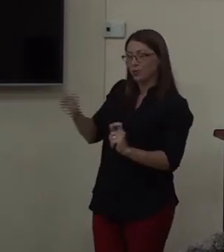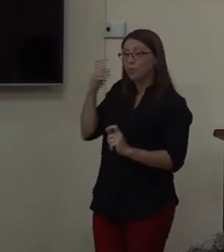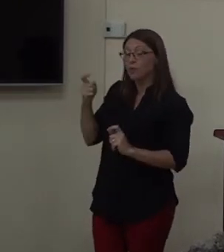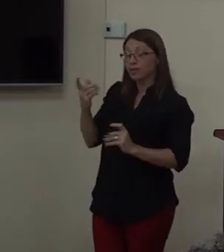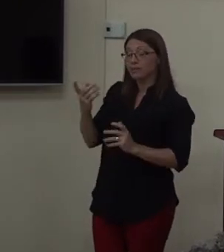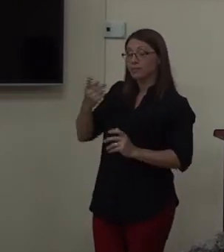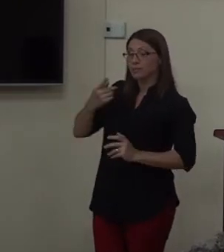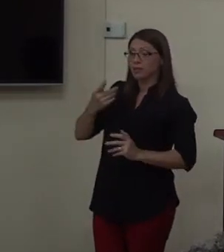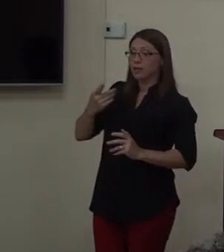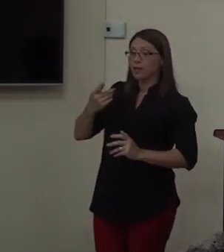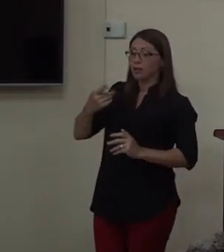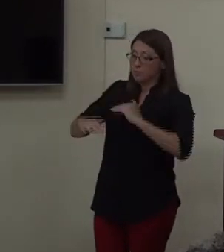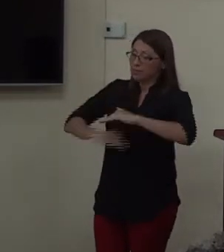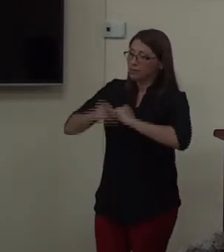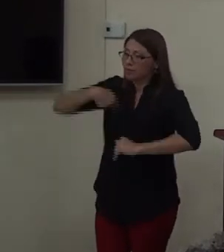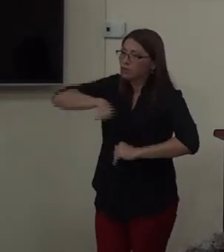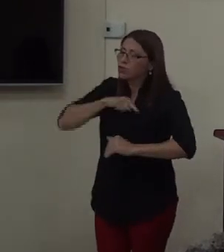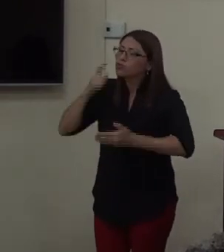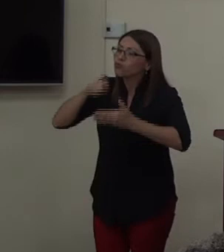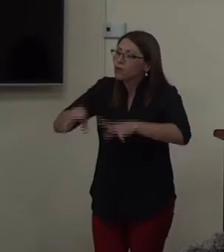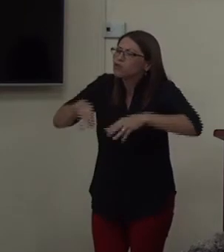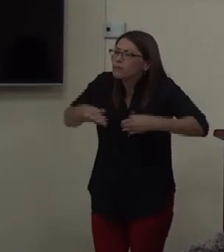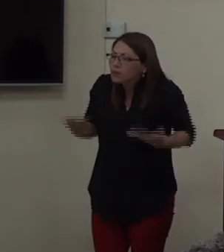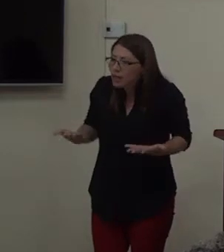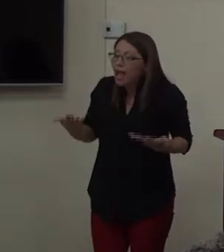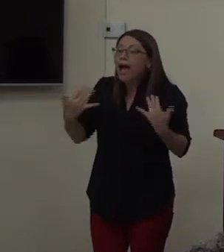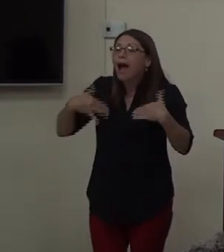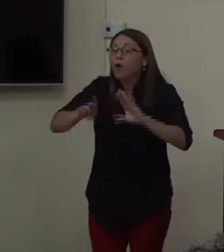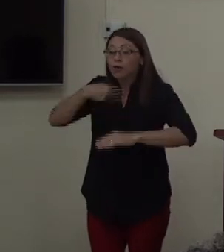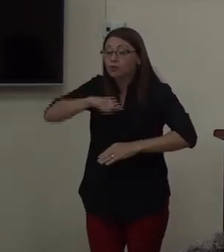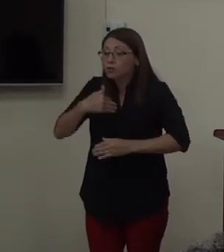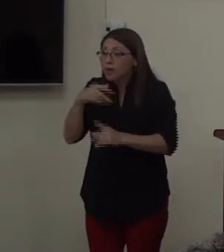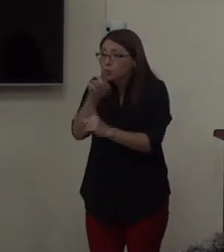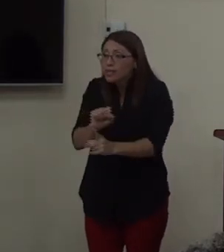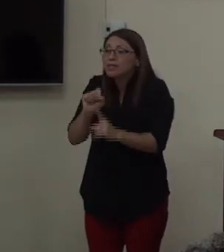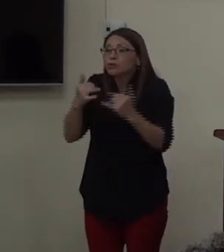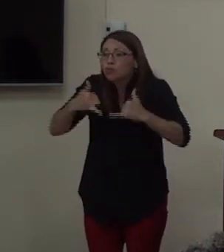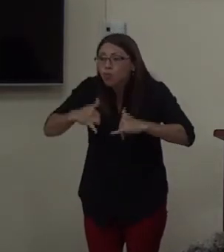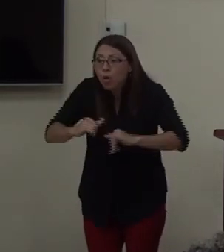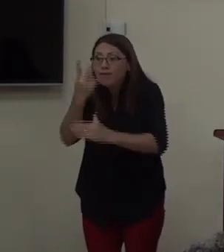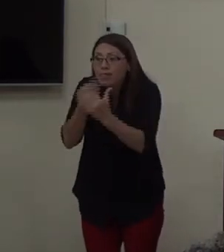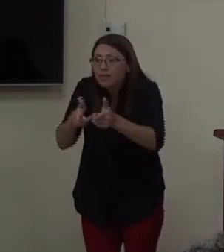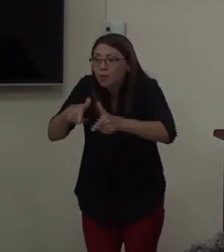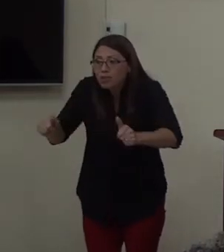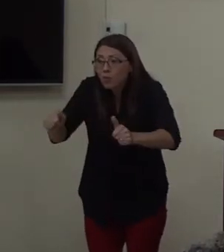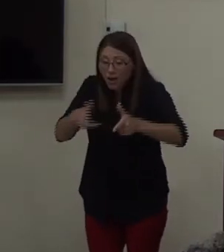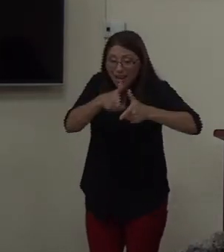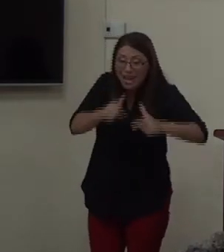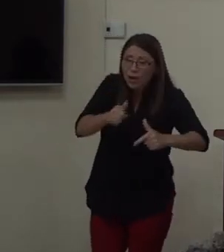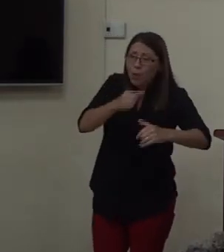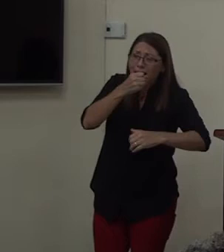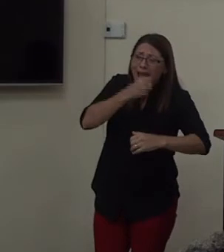nosotros reconocemos es que aunque tengamos una situación todavía de bilingüismo, la lengua ancestral como el